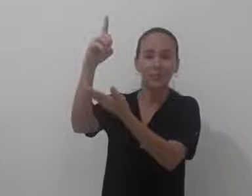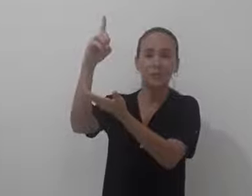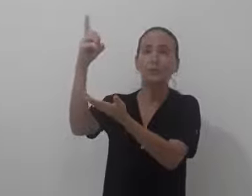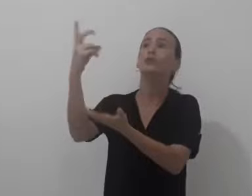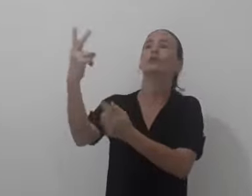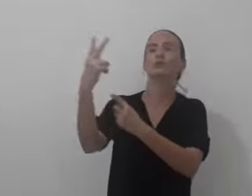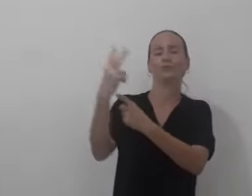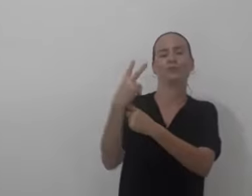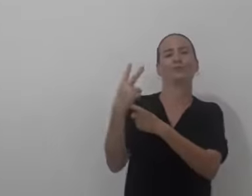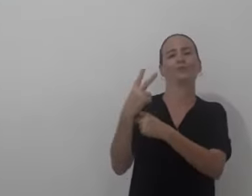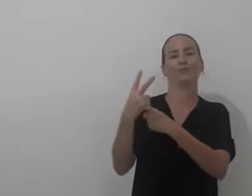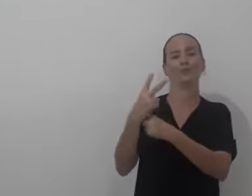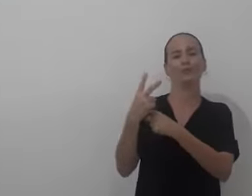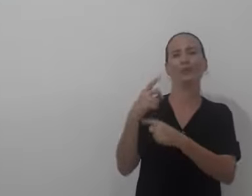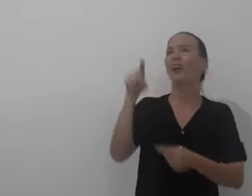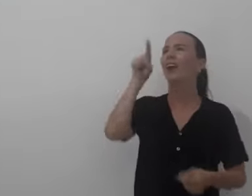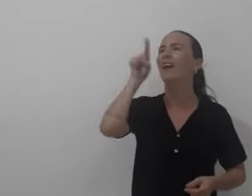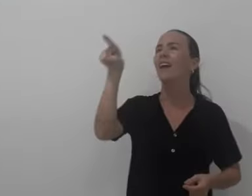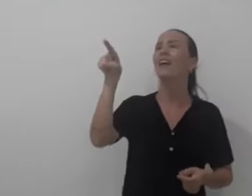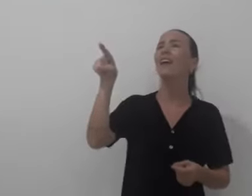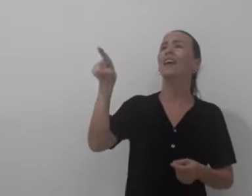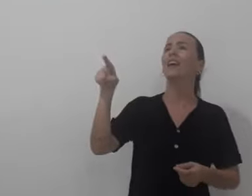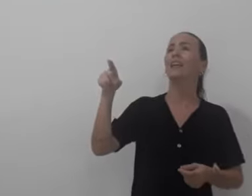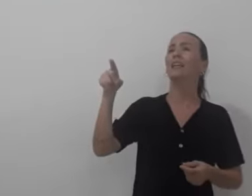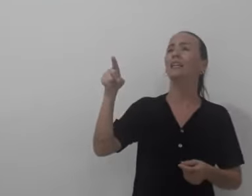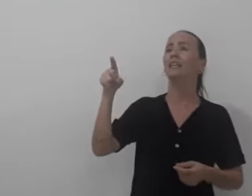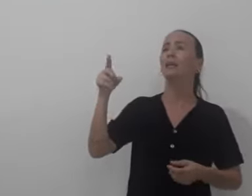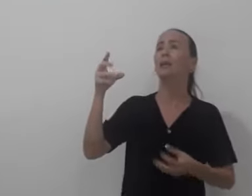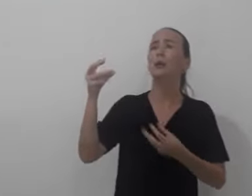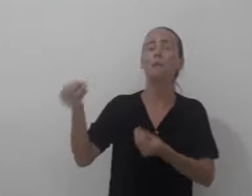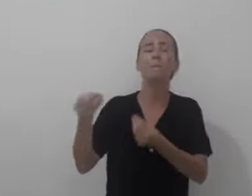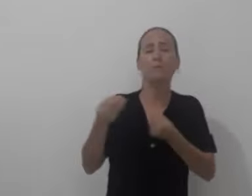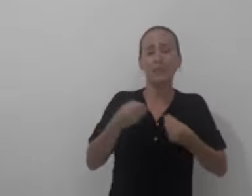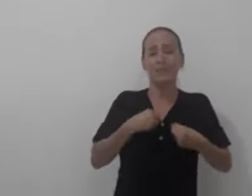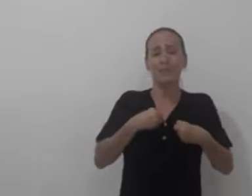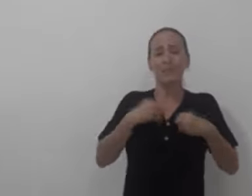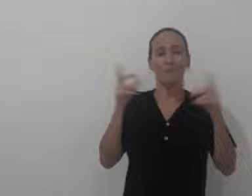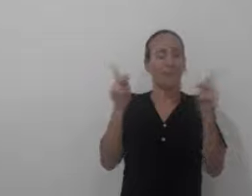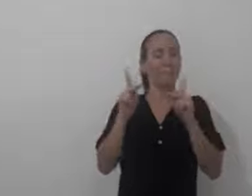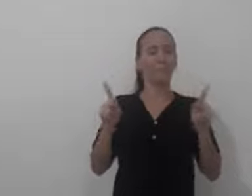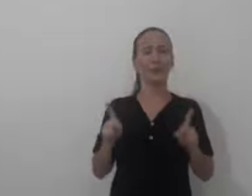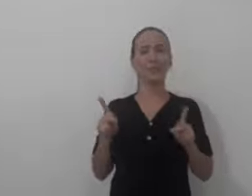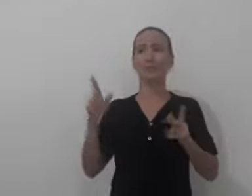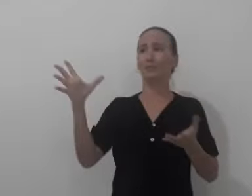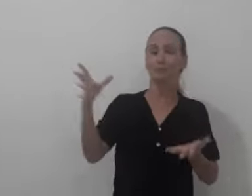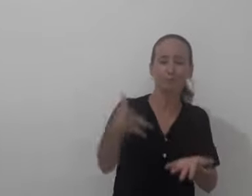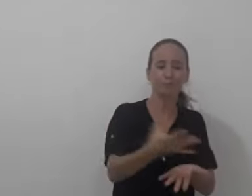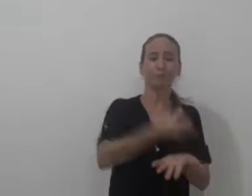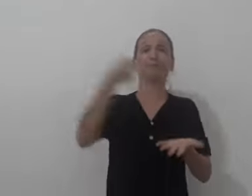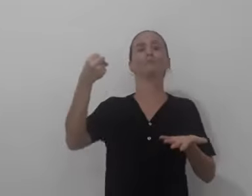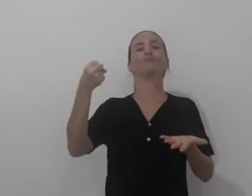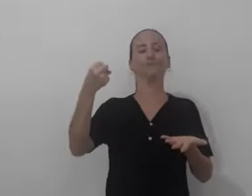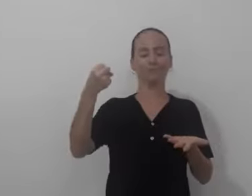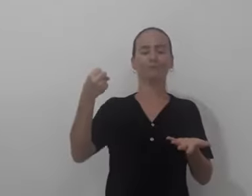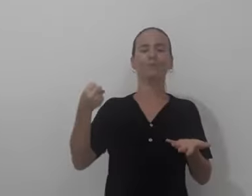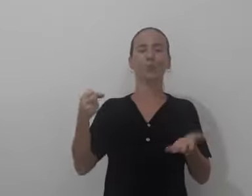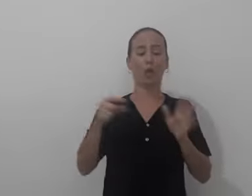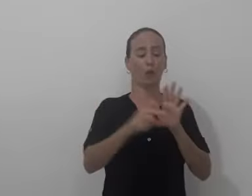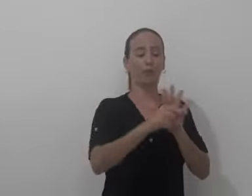meu clamor, ele me livrou, ele me salvou. E os versos de número 4 até o verso de